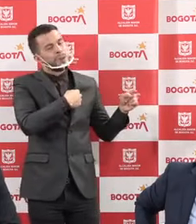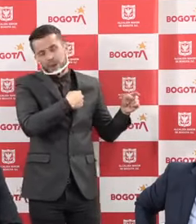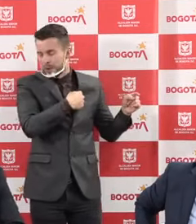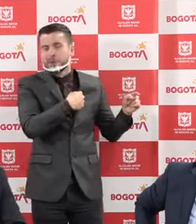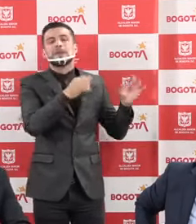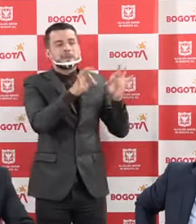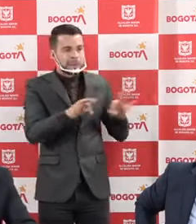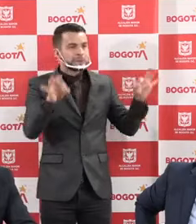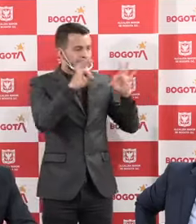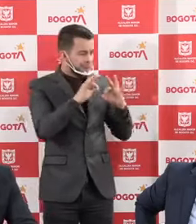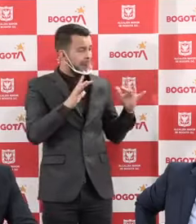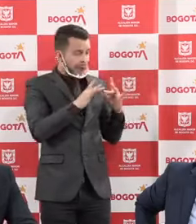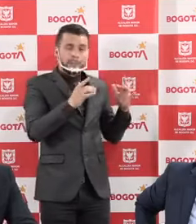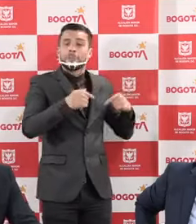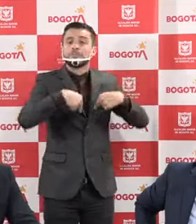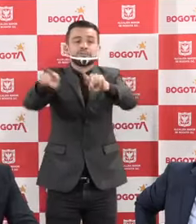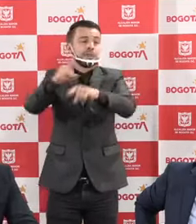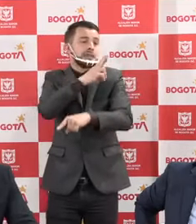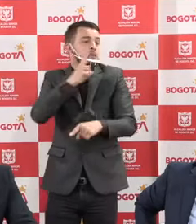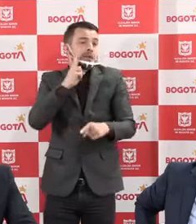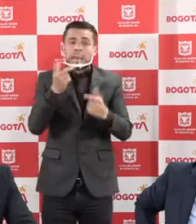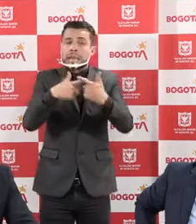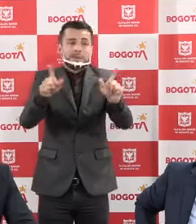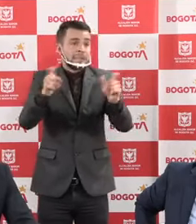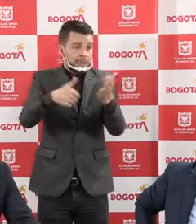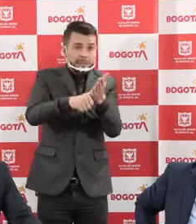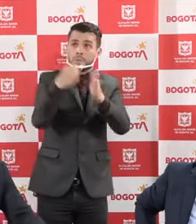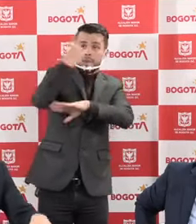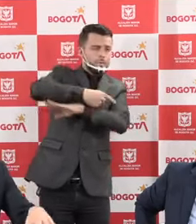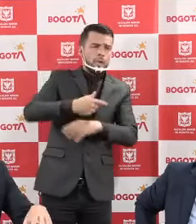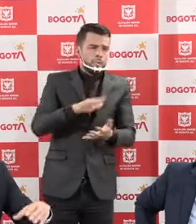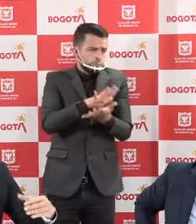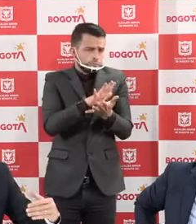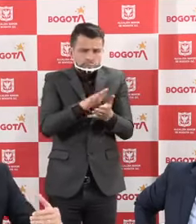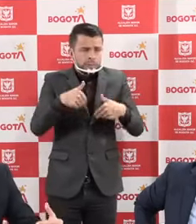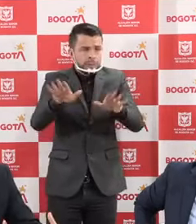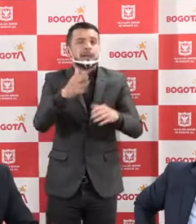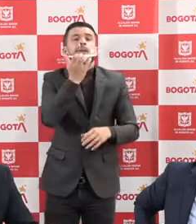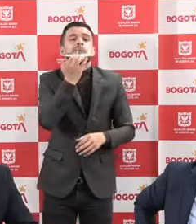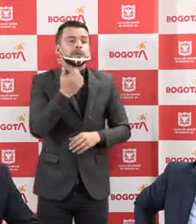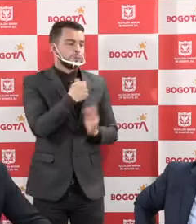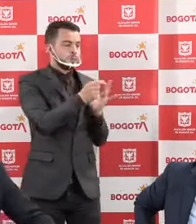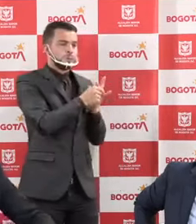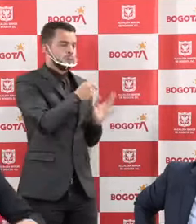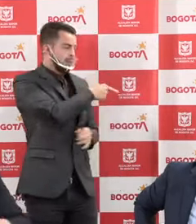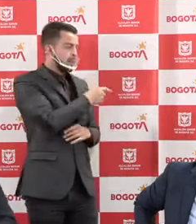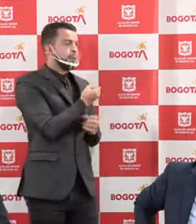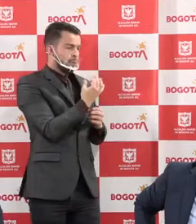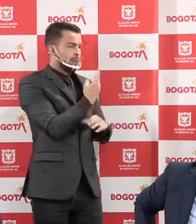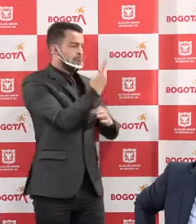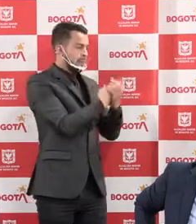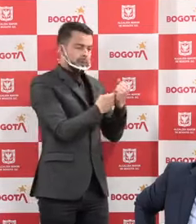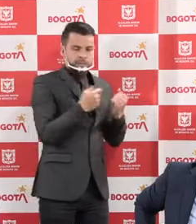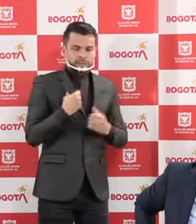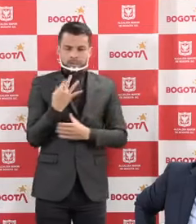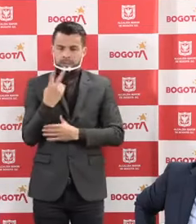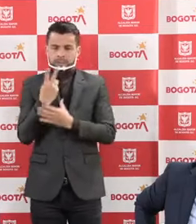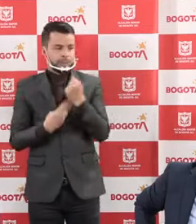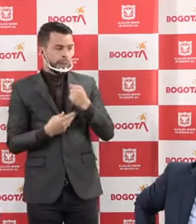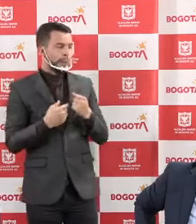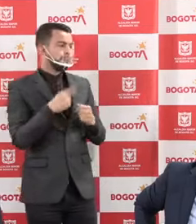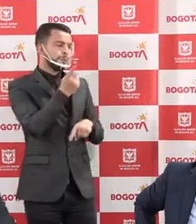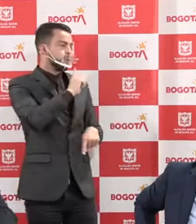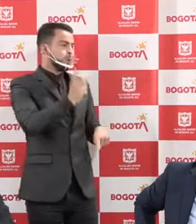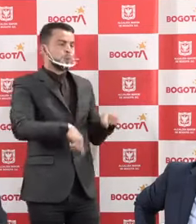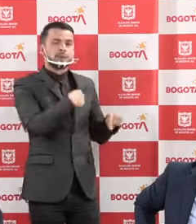razón el aforo máximo en comercio es fundamental a través de la restricción de pico y cédula pero el aforo en los restaurantes va a ser